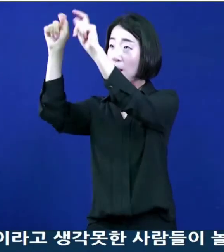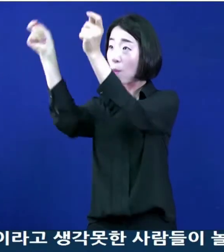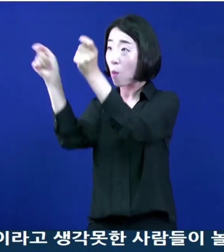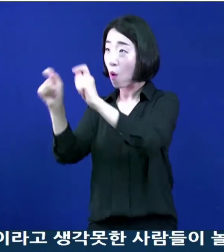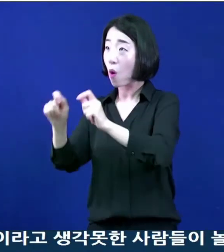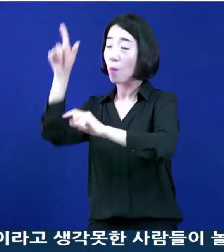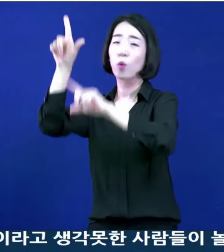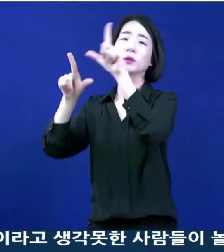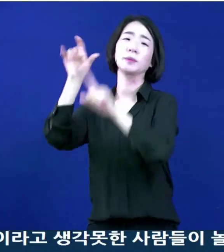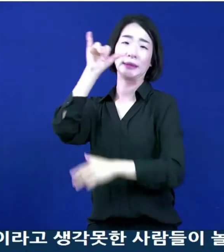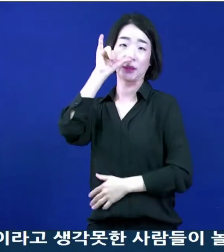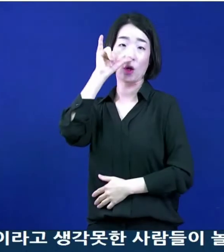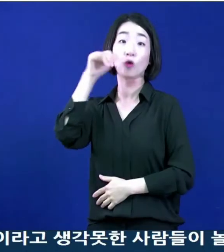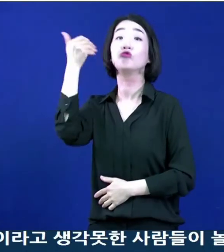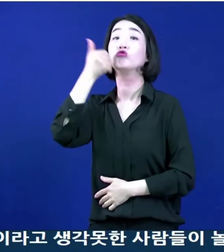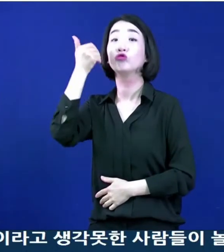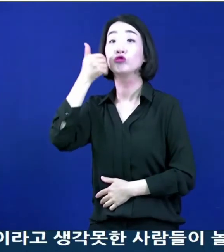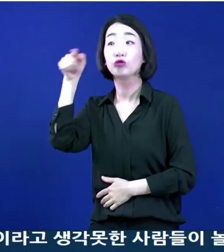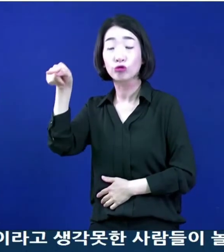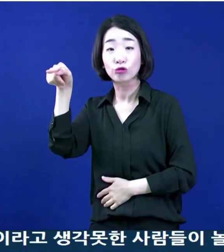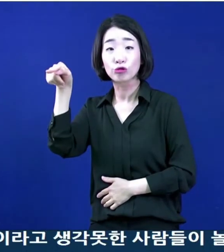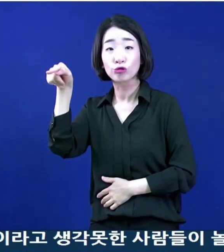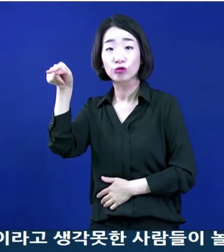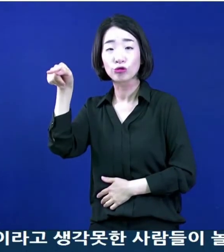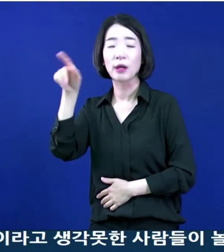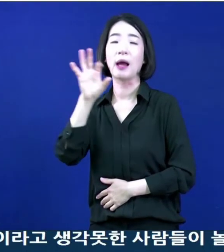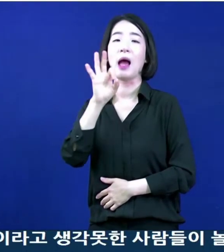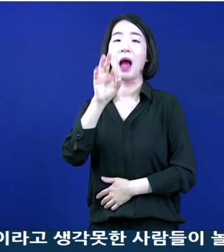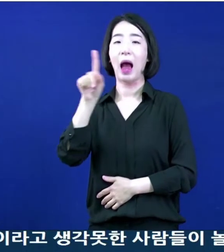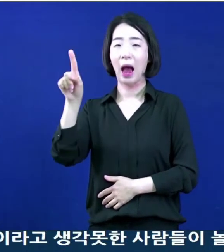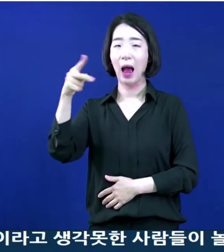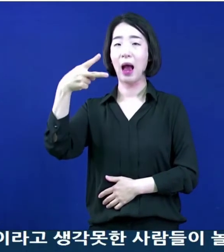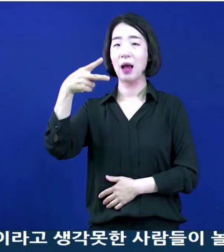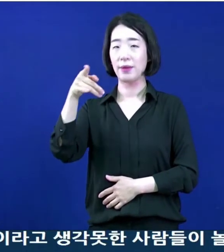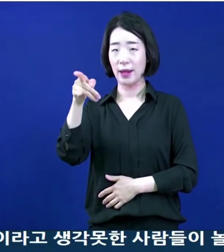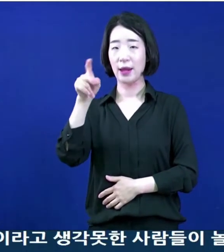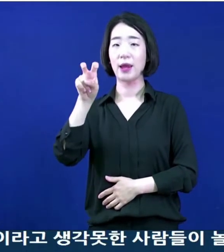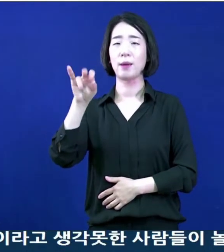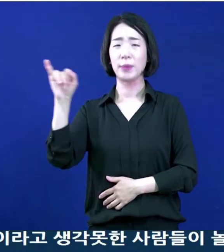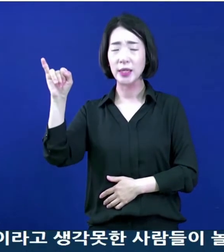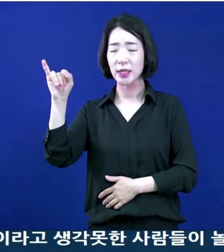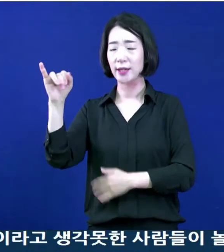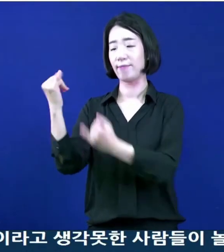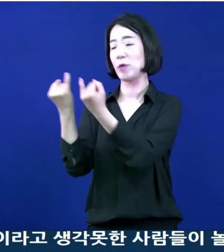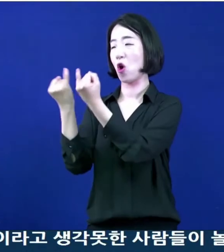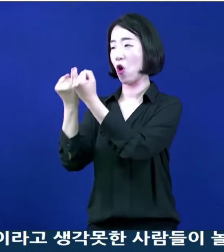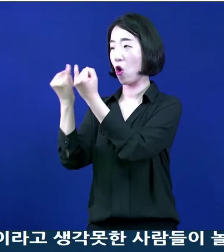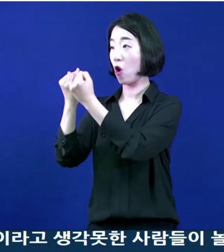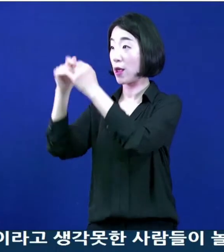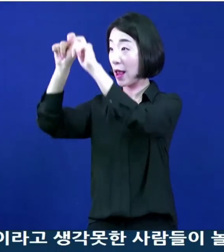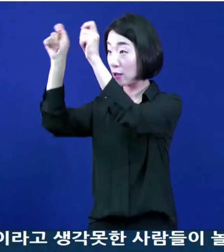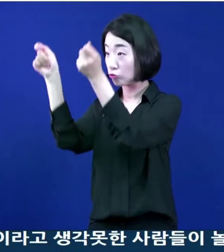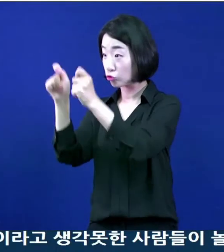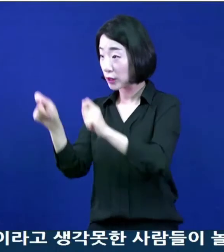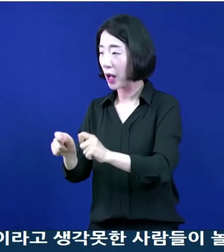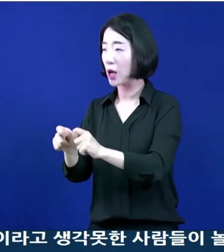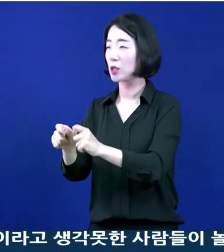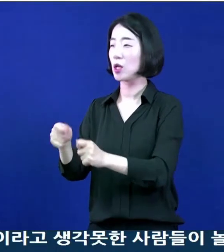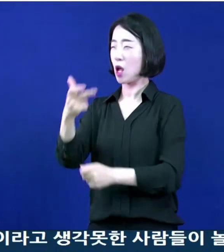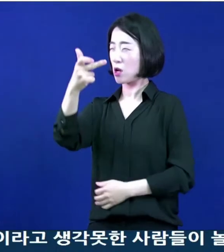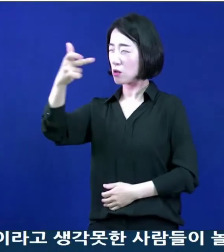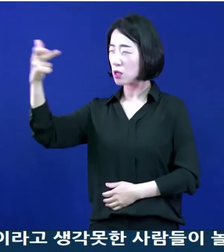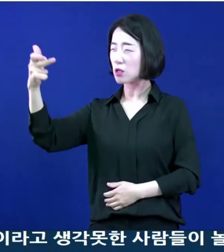그 신상이 누구의 신상이겠습니까? 아데미의 신상이 있는 거예요. 저 안에 아데미의